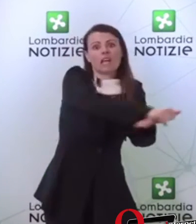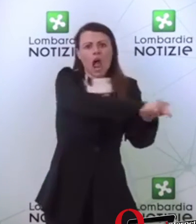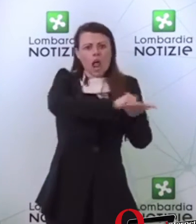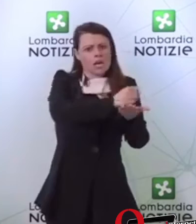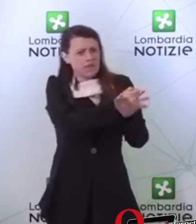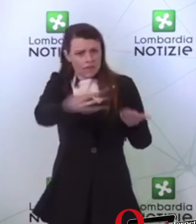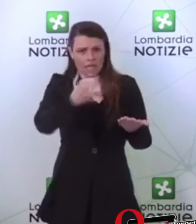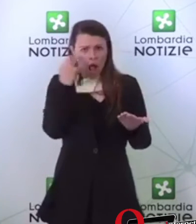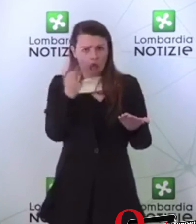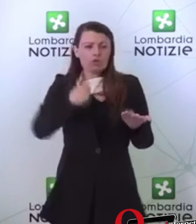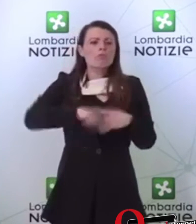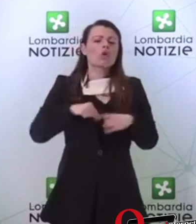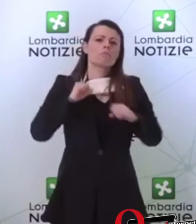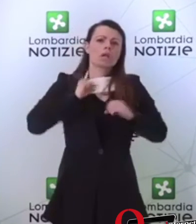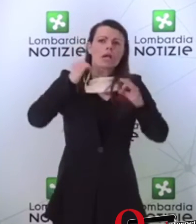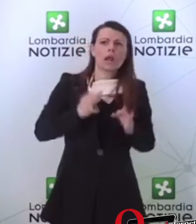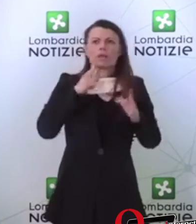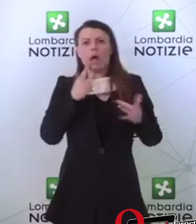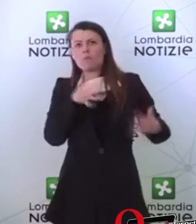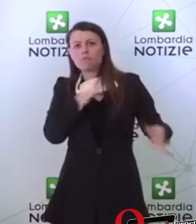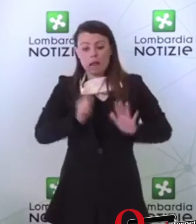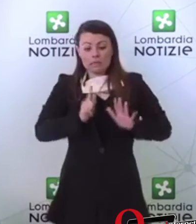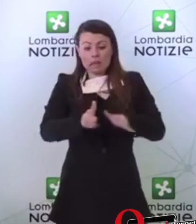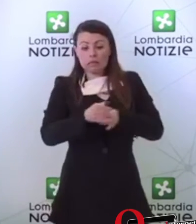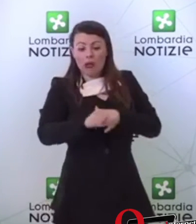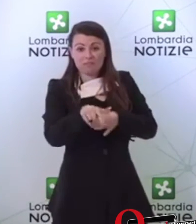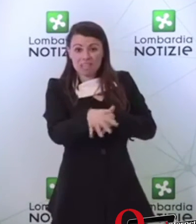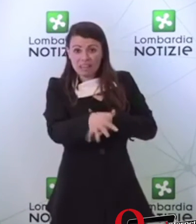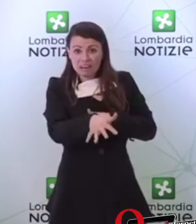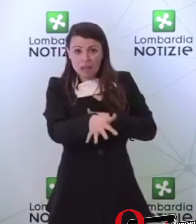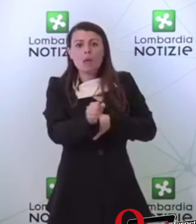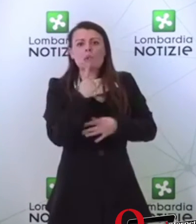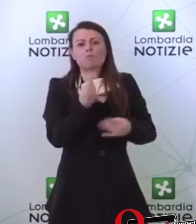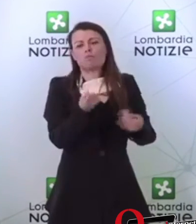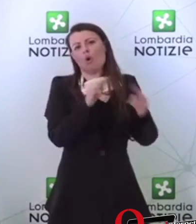della settimana si potrà avere tutto completo per la